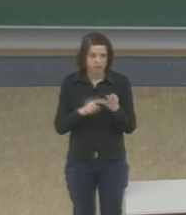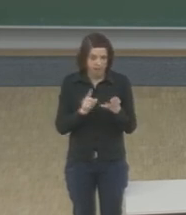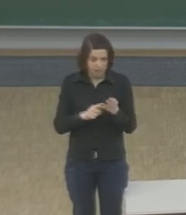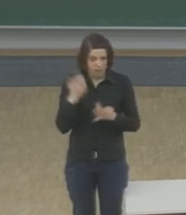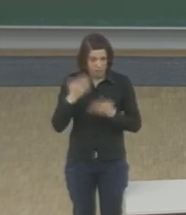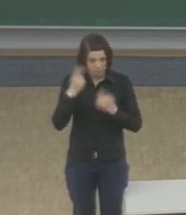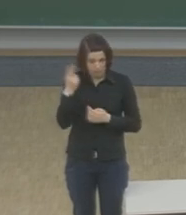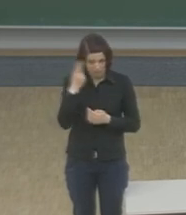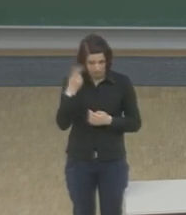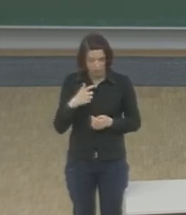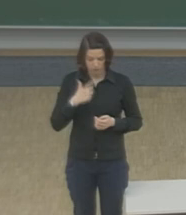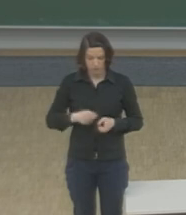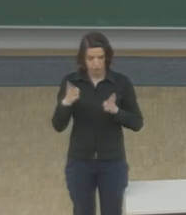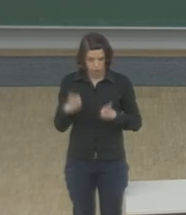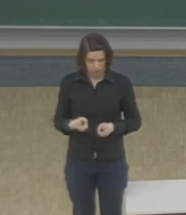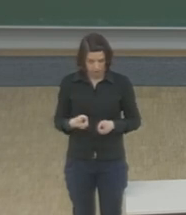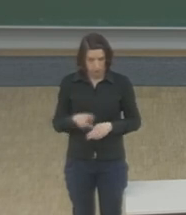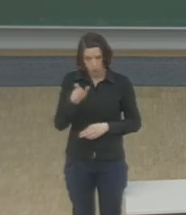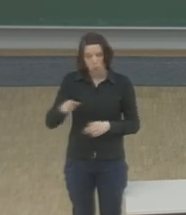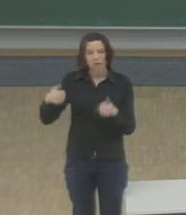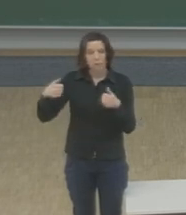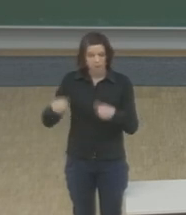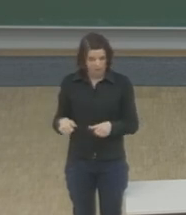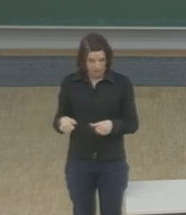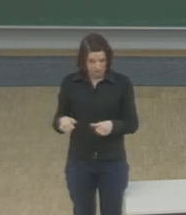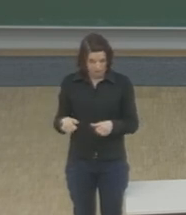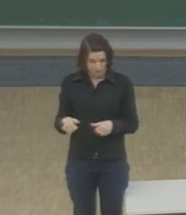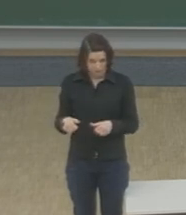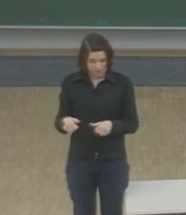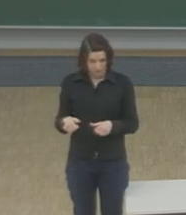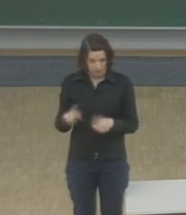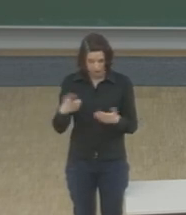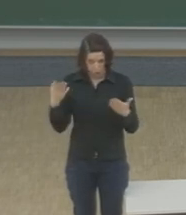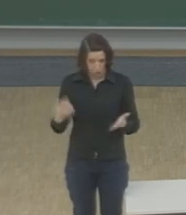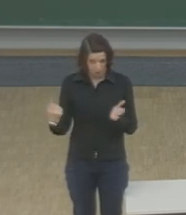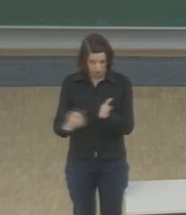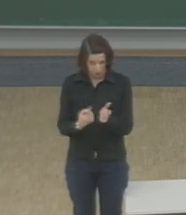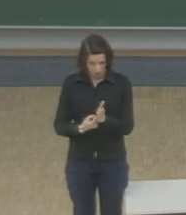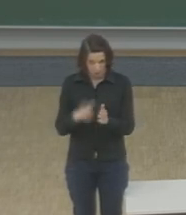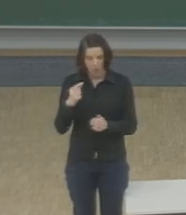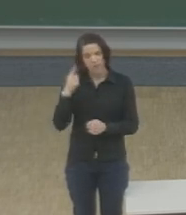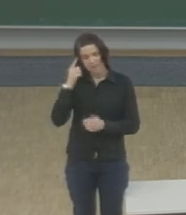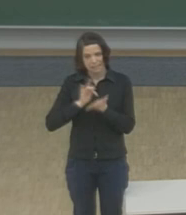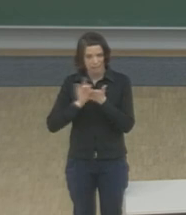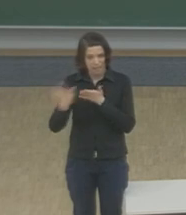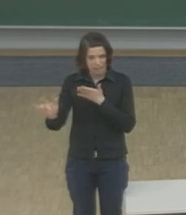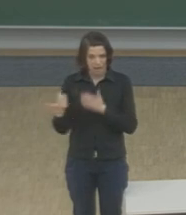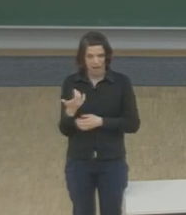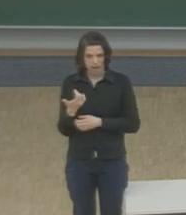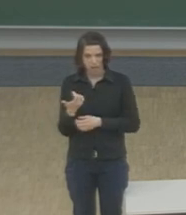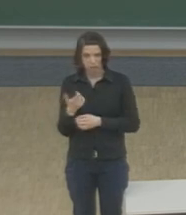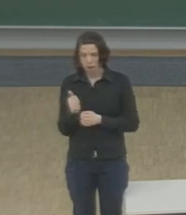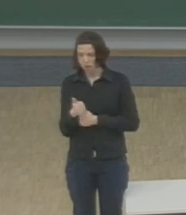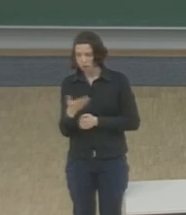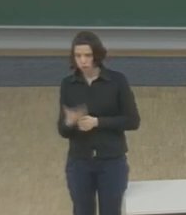als Menschenrecht und Bürgerpflicht wird weder ein Zurück zu Sinn entleerten Kalkülen noch eine Schwierigkeiten